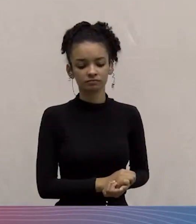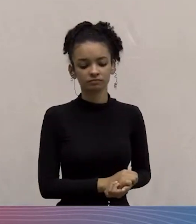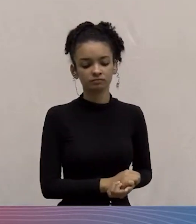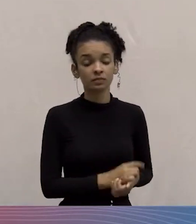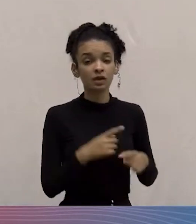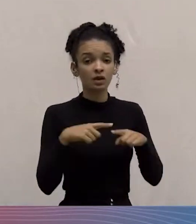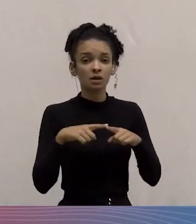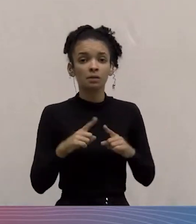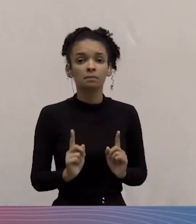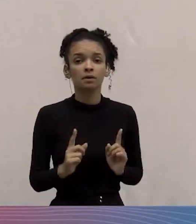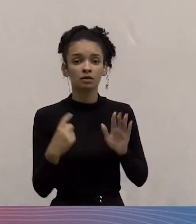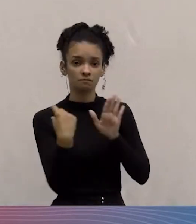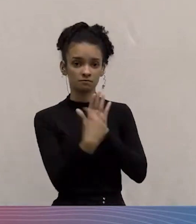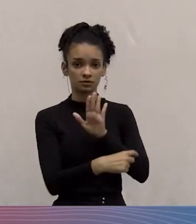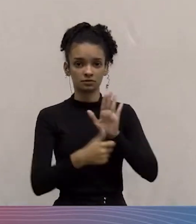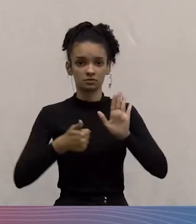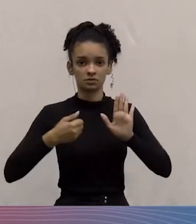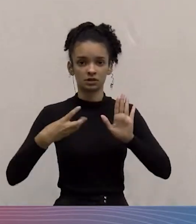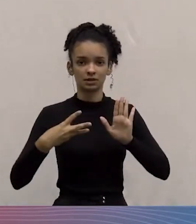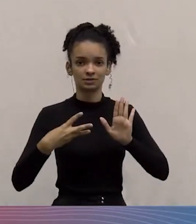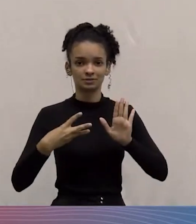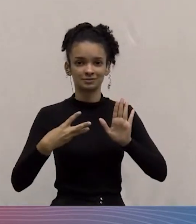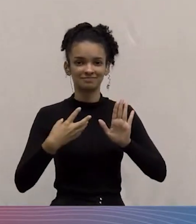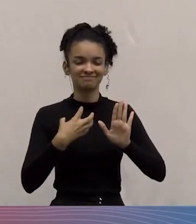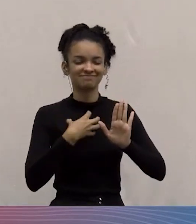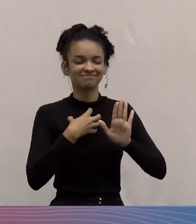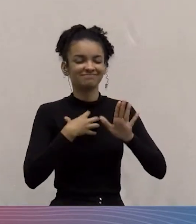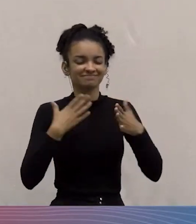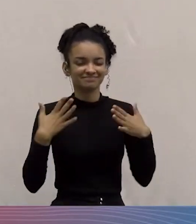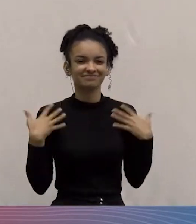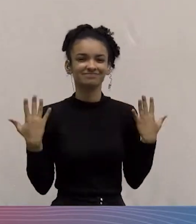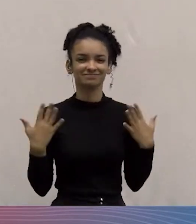Mas o versículo 13 nos anima.